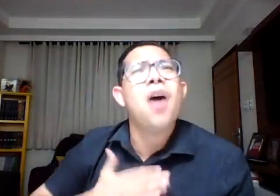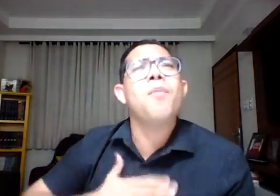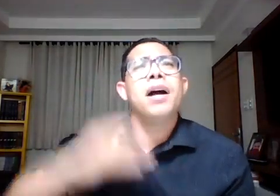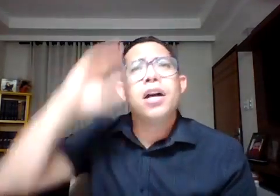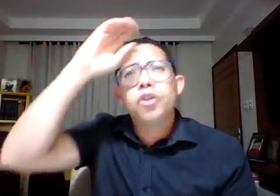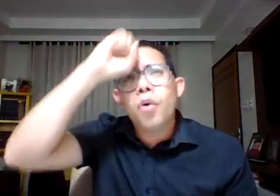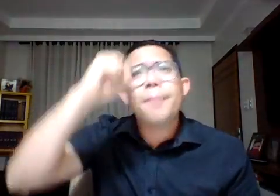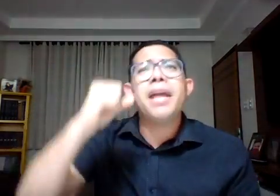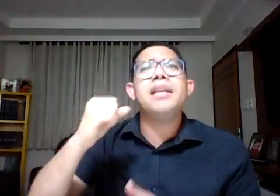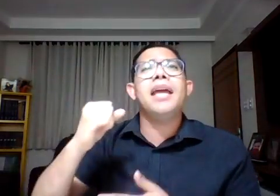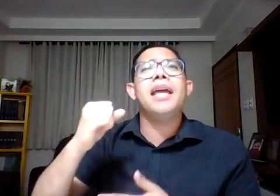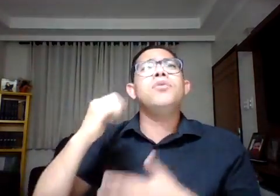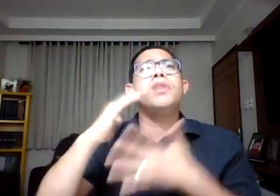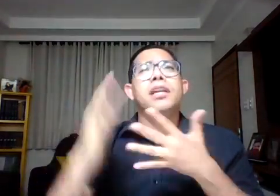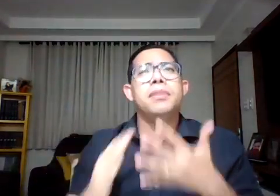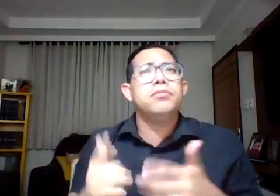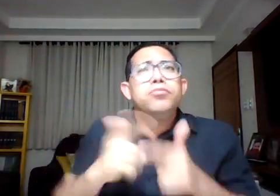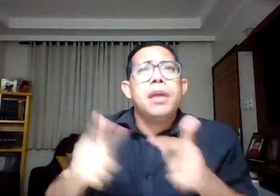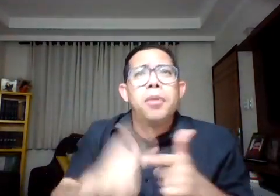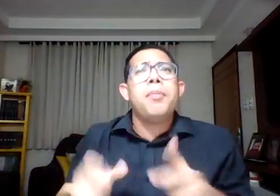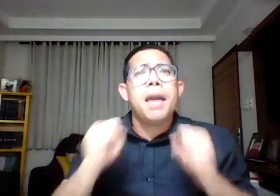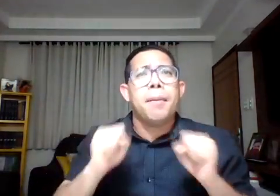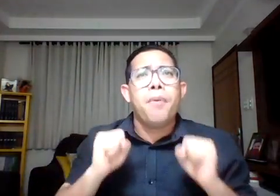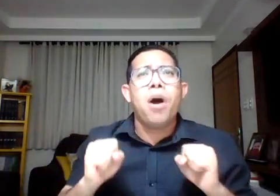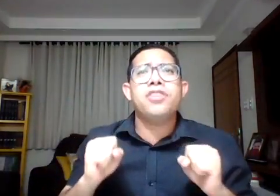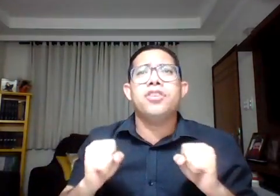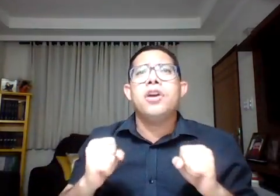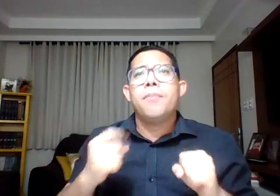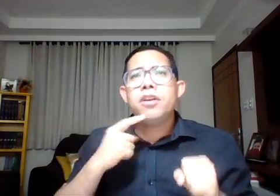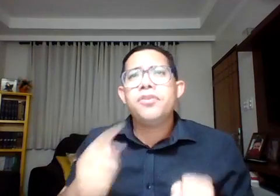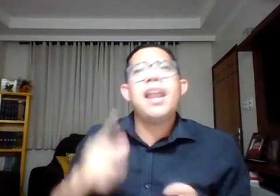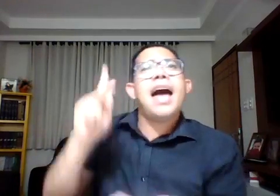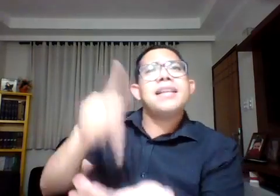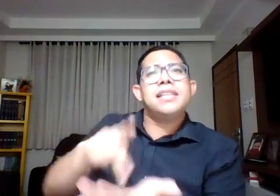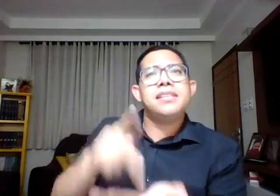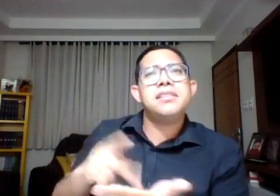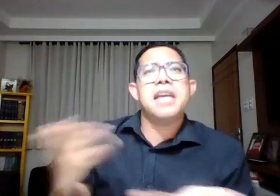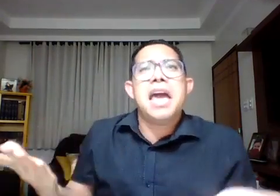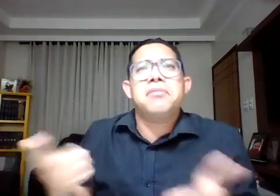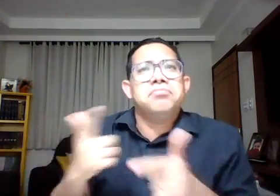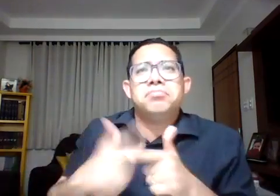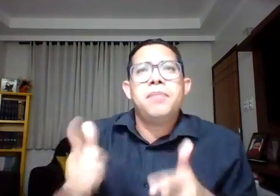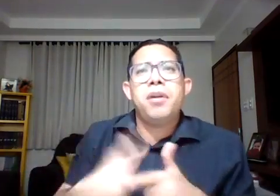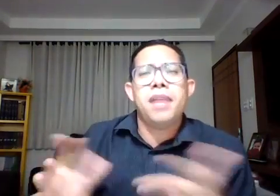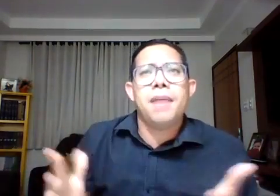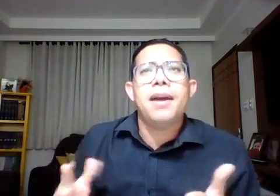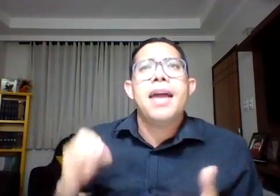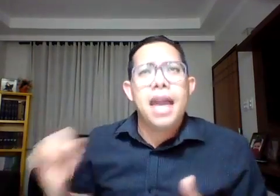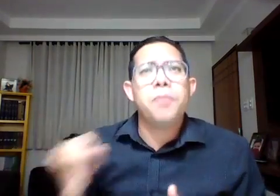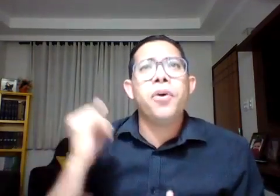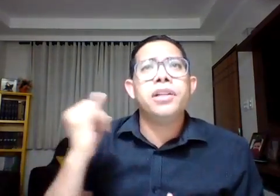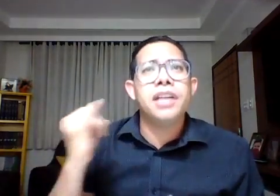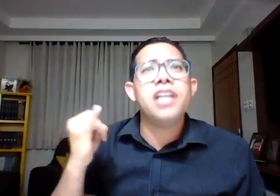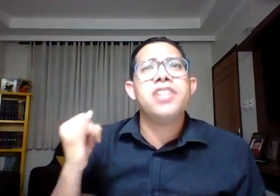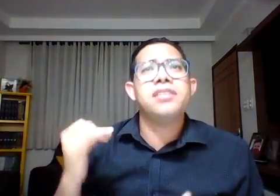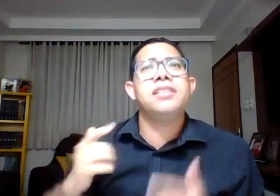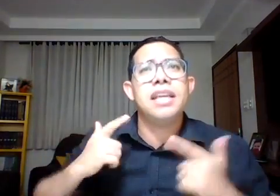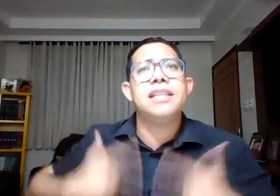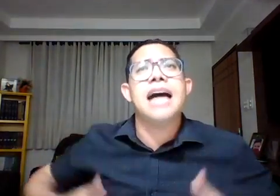calma. Tô aprendendo Libras. Não tem problema, pode falar, ser sincero, não tem problema. É importante a sinceridade,